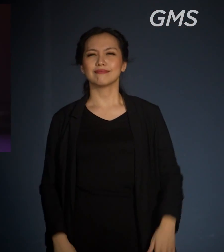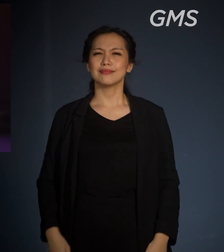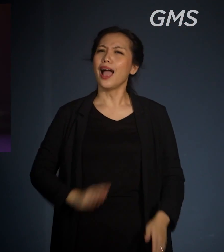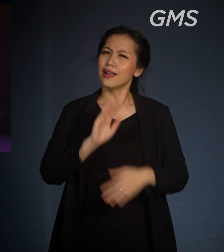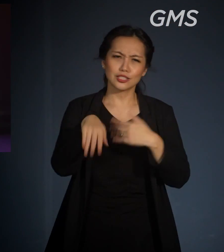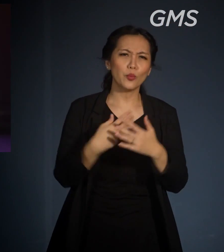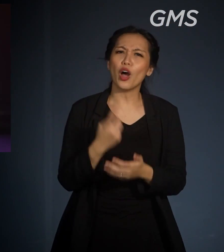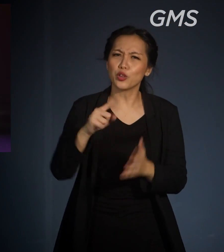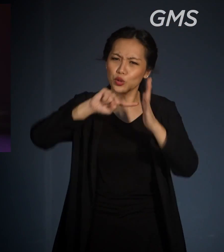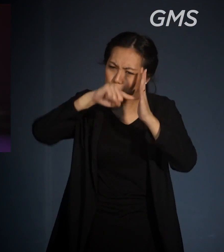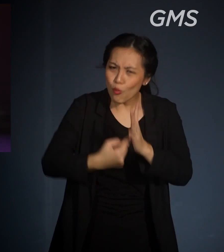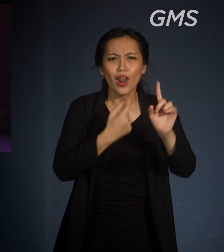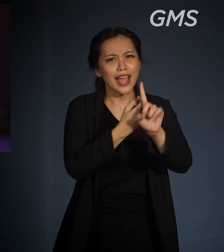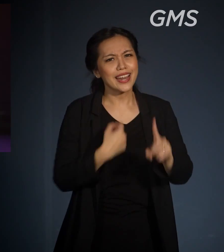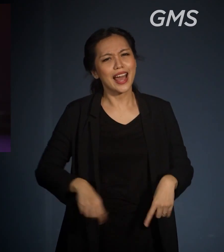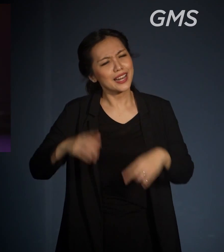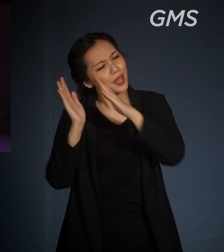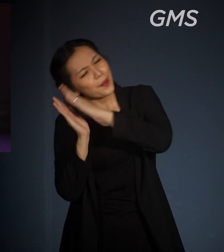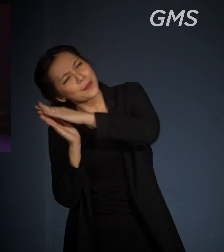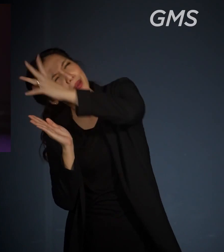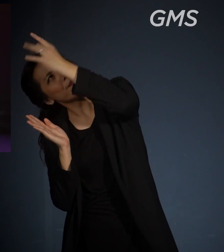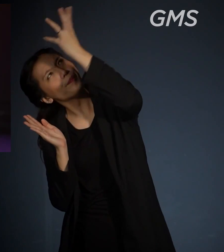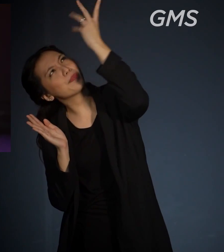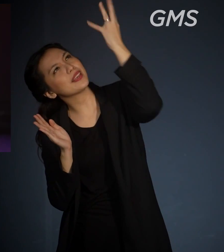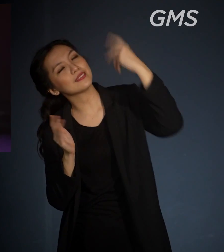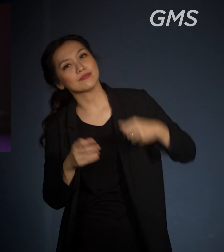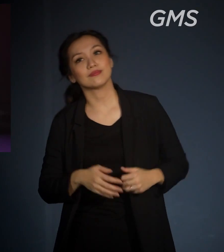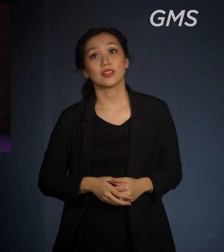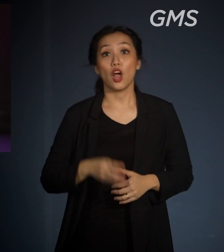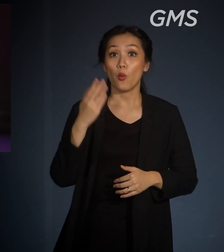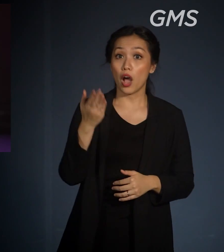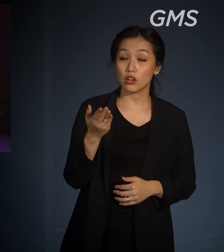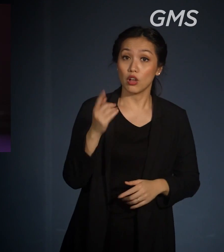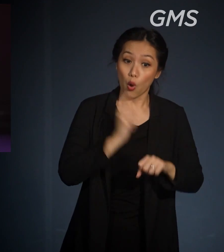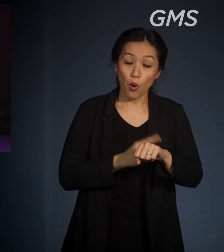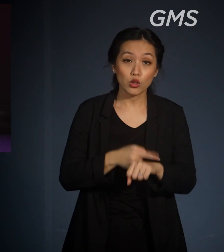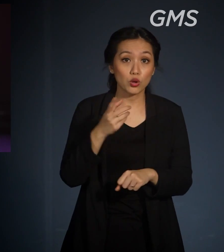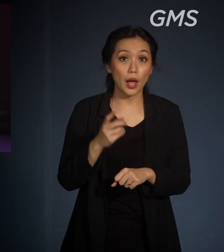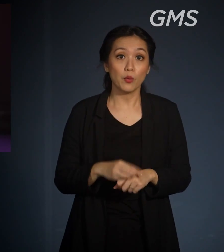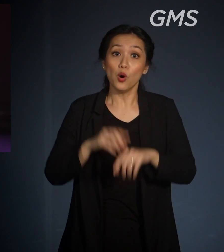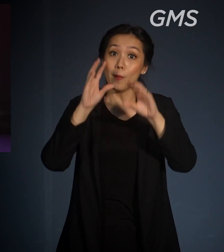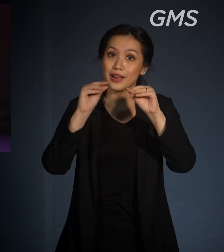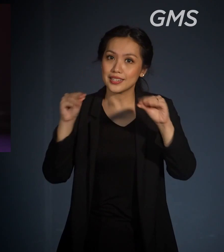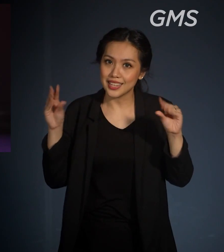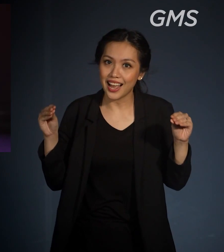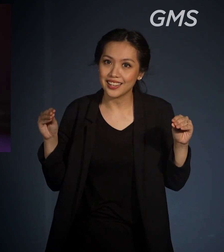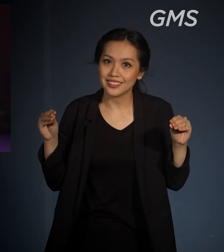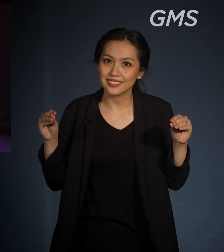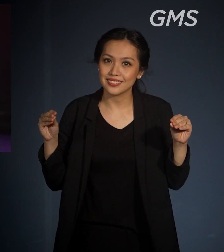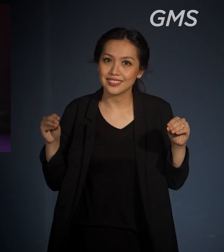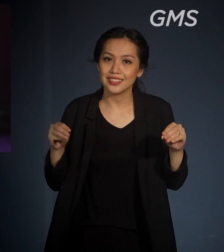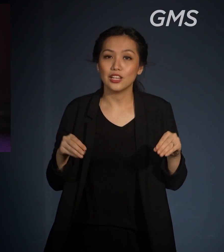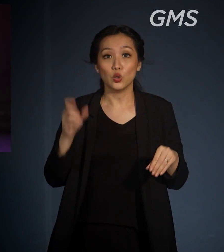mimpi. Saudara, ketika Anda mengembangkan mimpi, saudara, mimpi itu akan mengembangkan